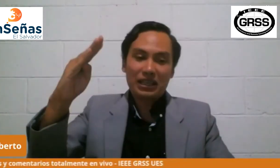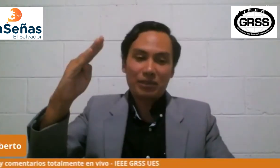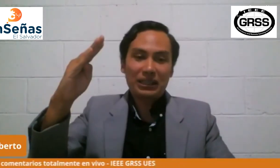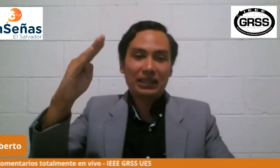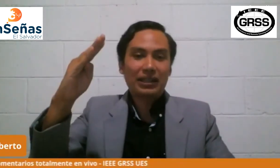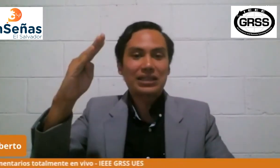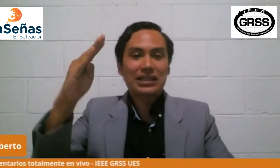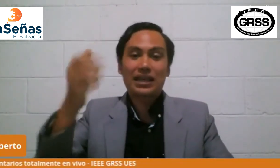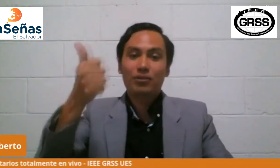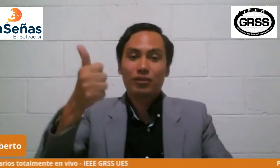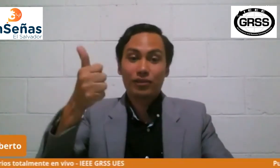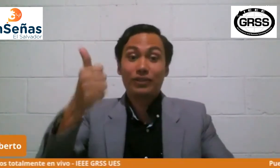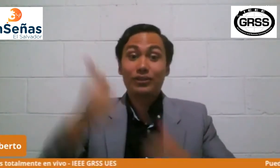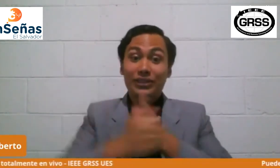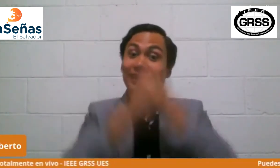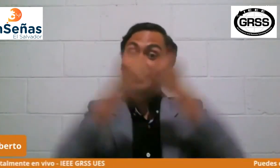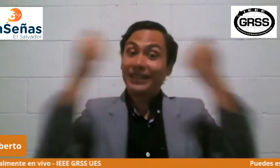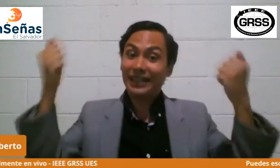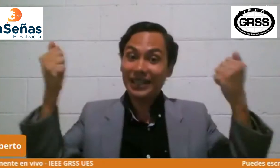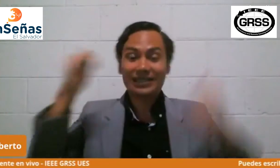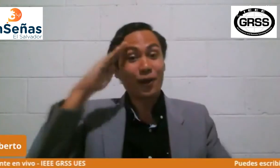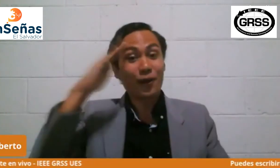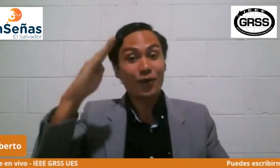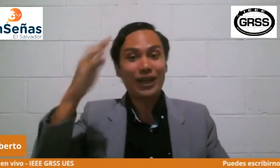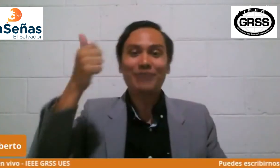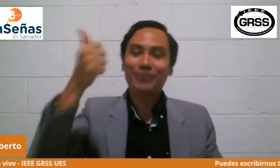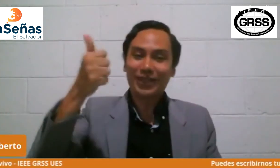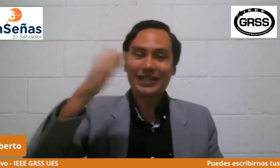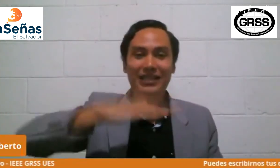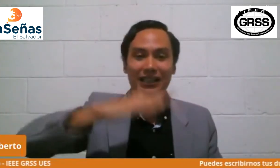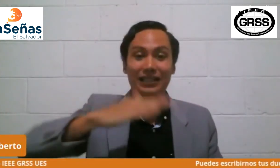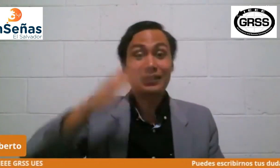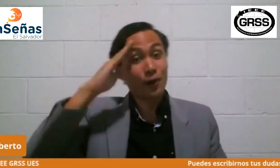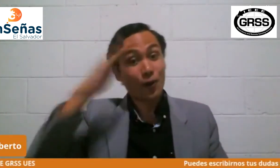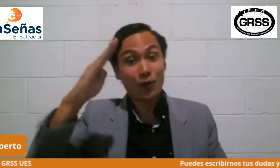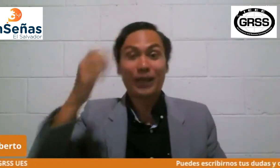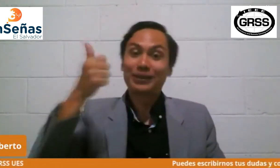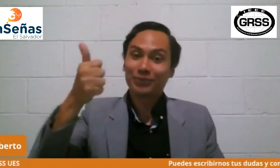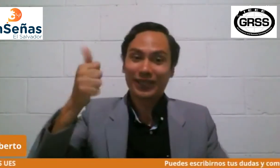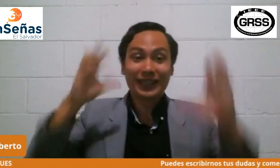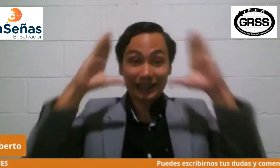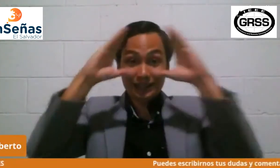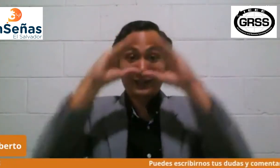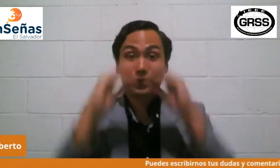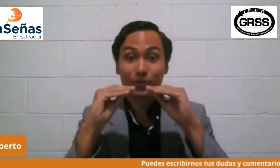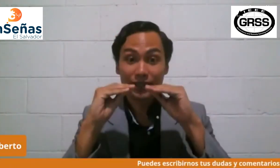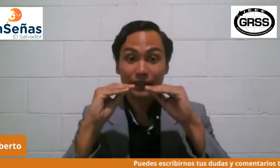hola, y ahí depende qué hora sea, como buenos días, hola, buenas tardes,